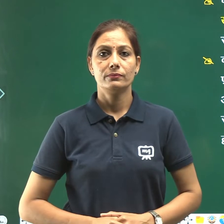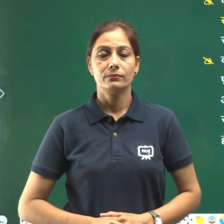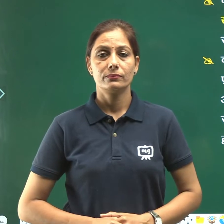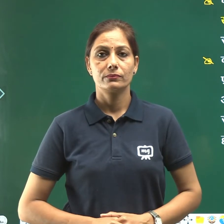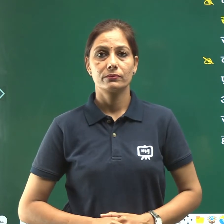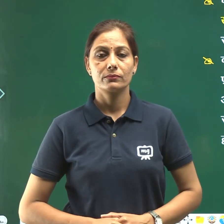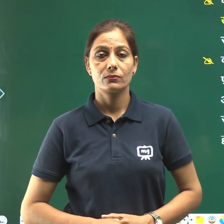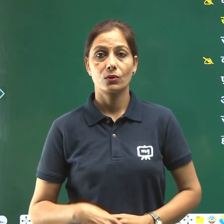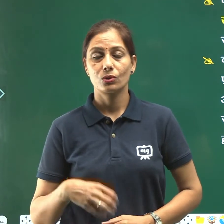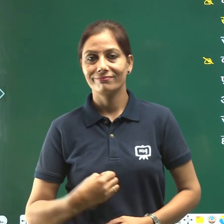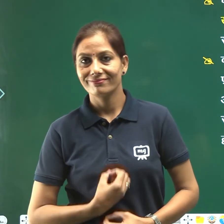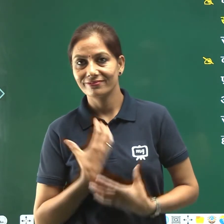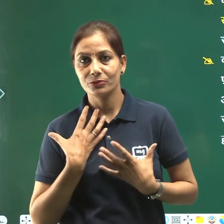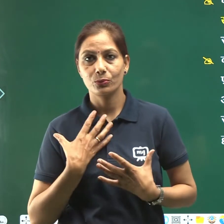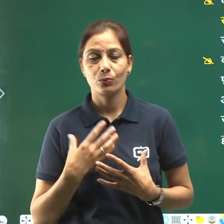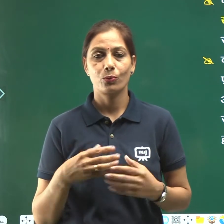सुखों के महल से